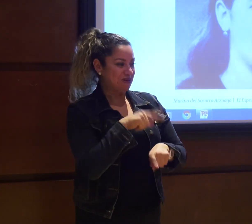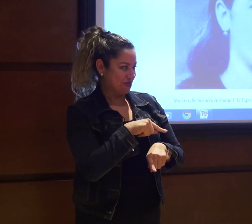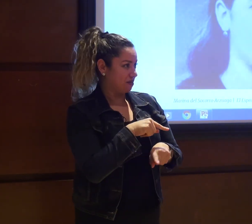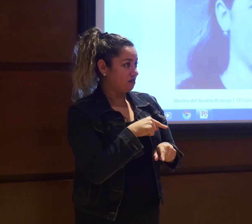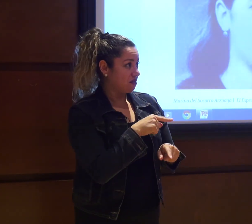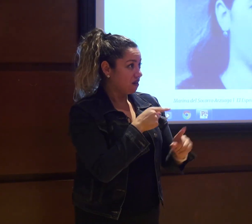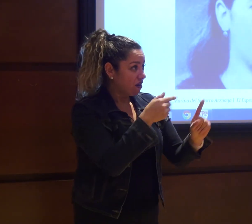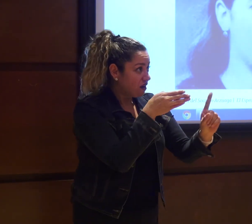dio.